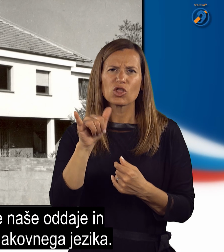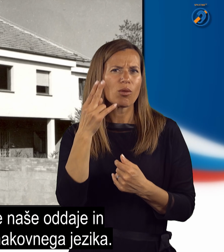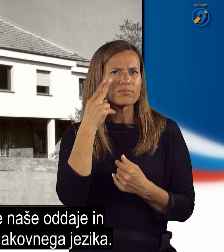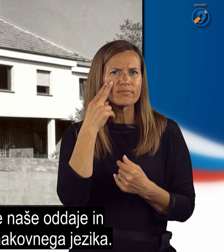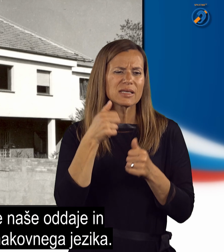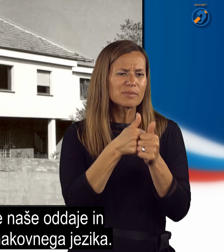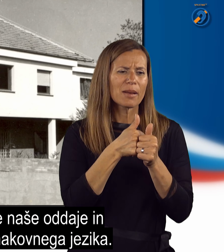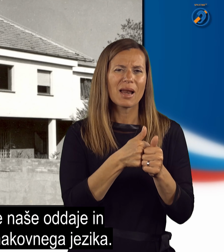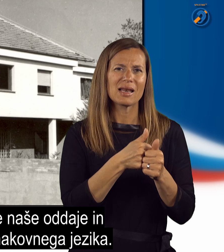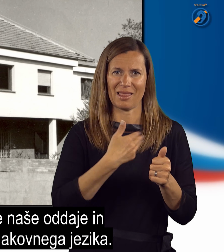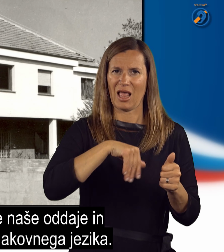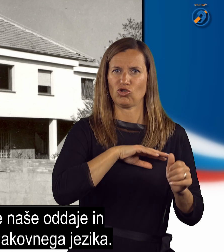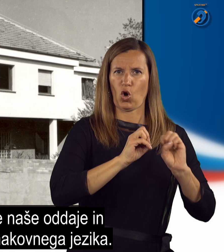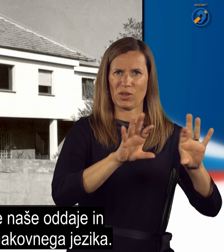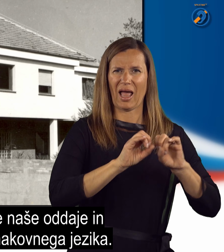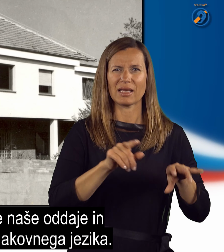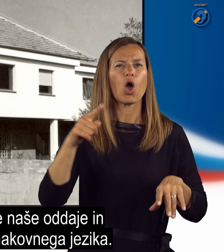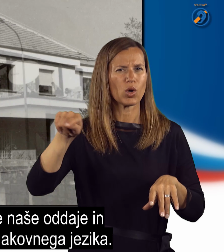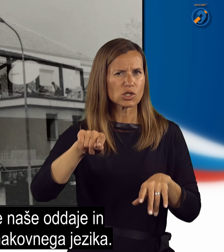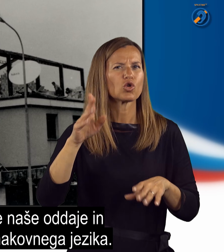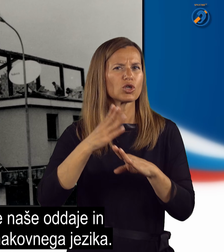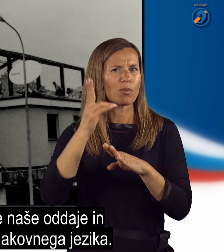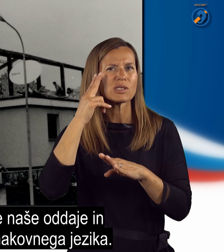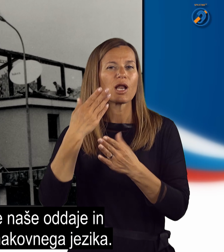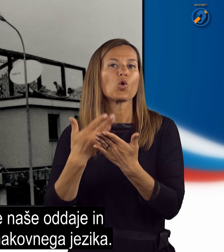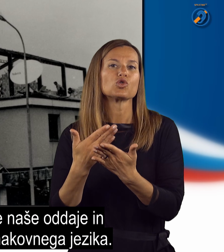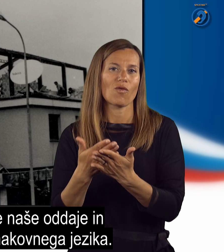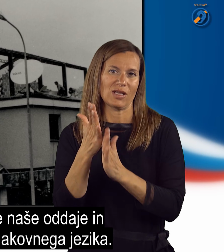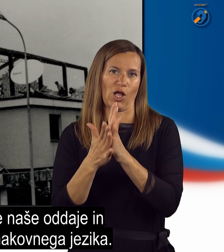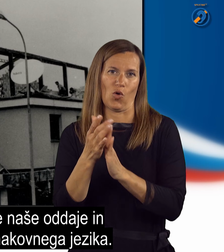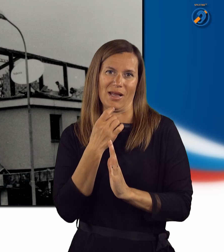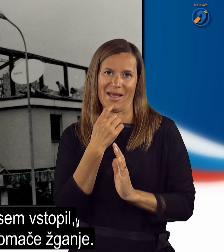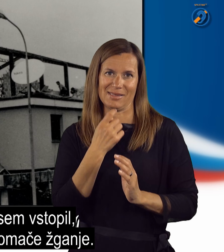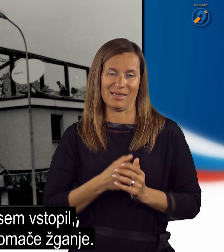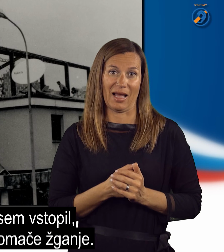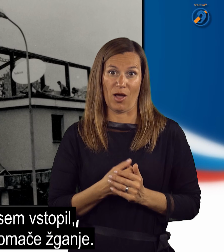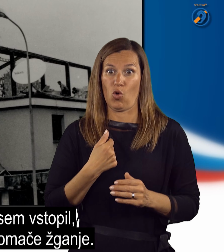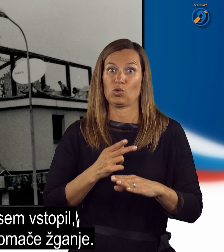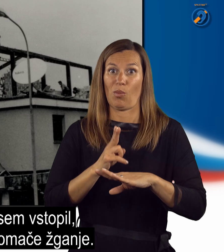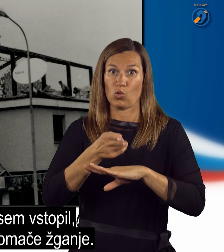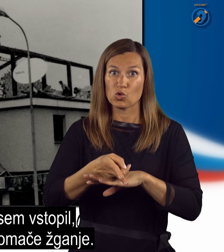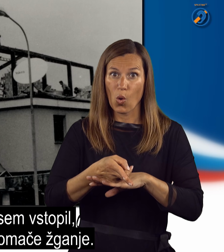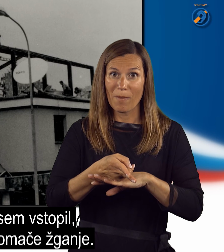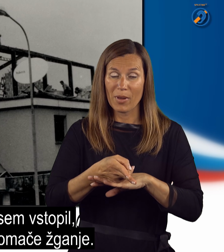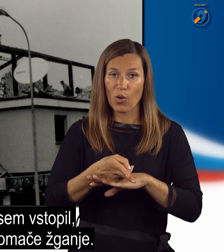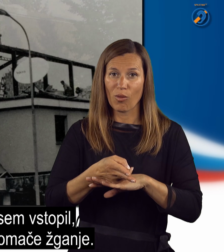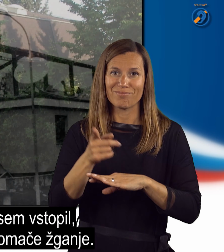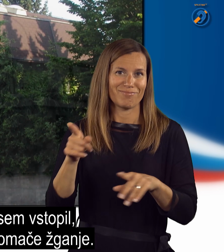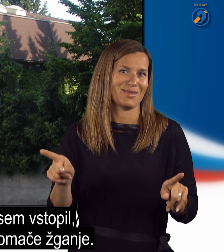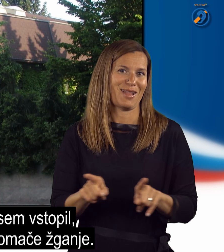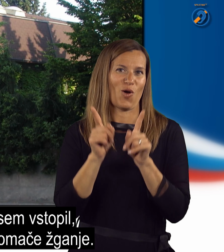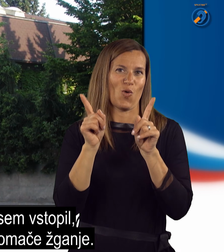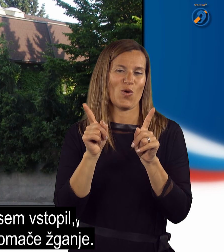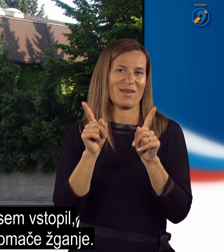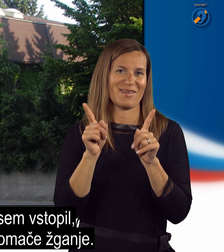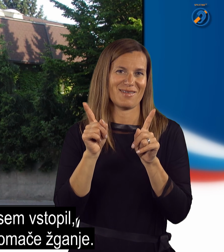naše oddaje in poznali so osnove znakovnega jezika. Tako da, ko sem stopil, je